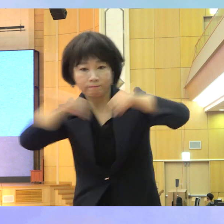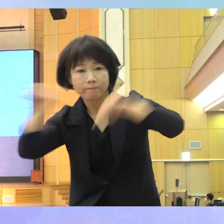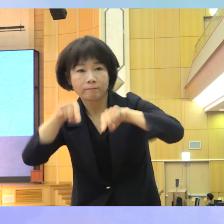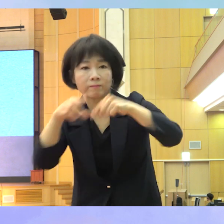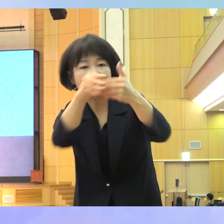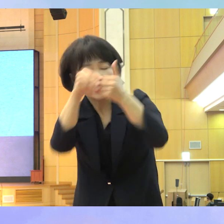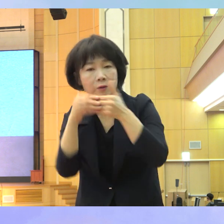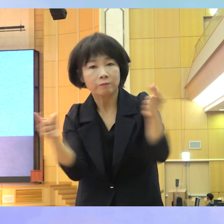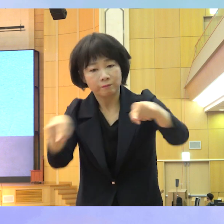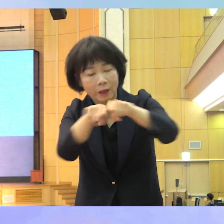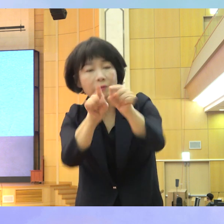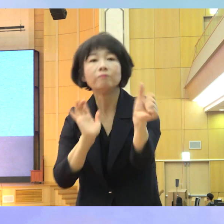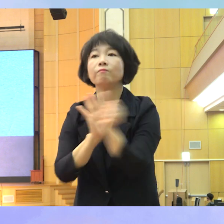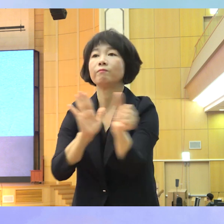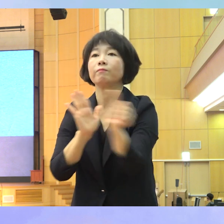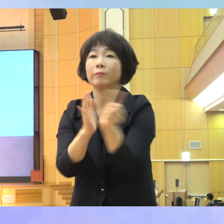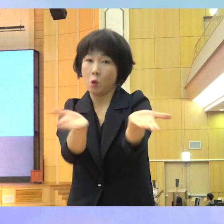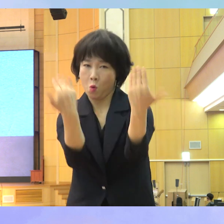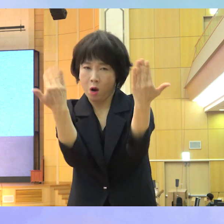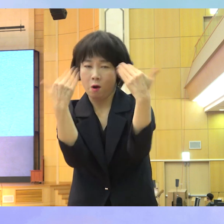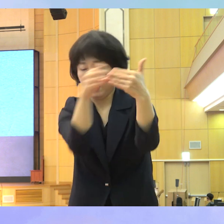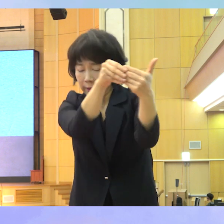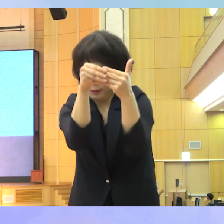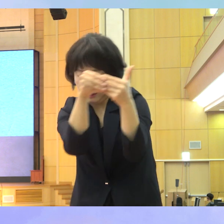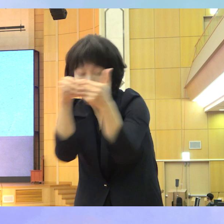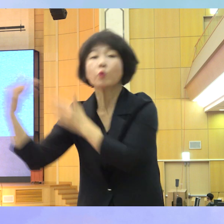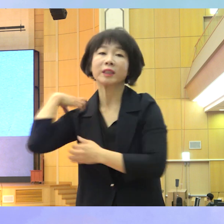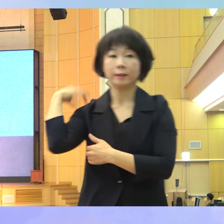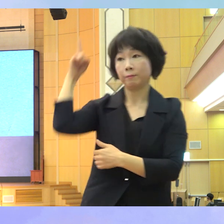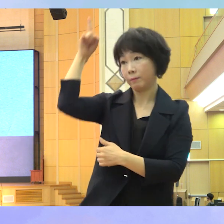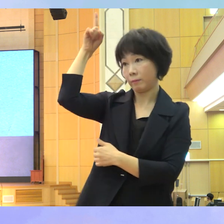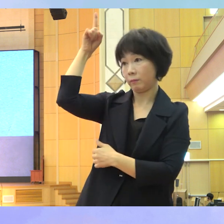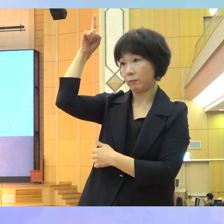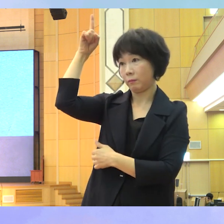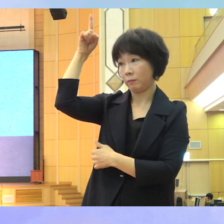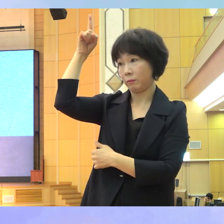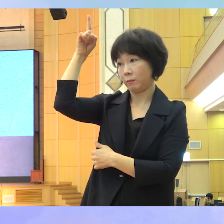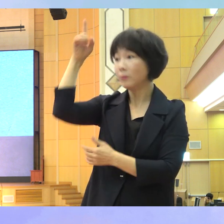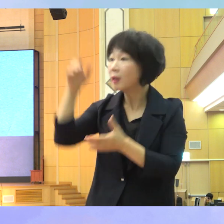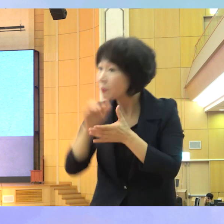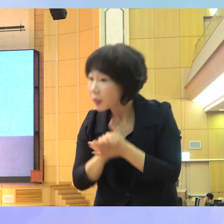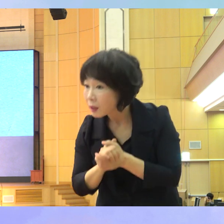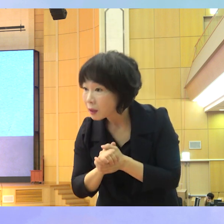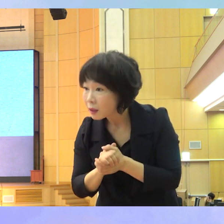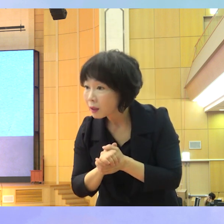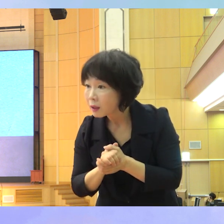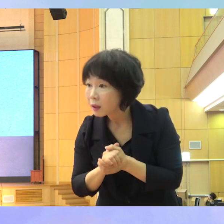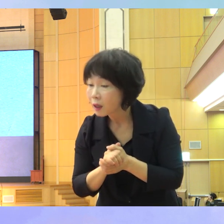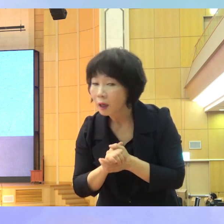함께하고 계시고 그 길로 우리를 인도하고 계시다. 할렐루야. 그래서 이게 복된 소식이에요.